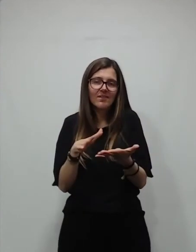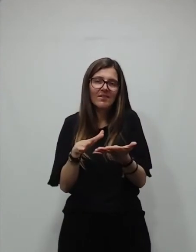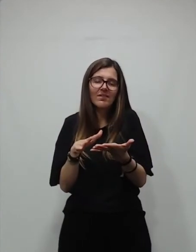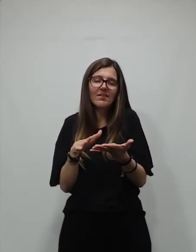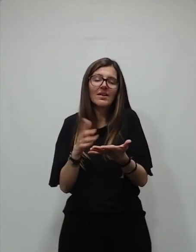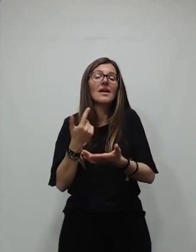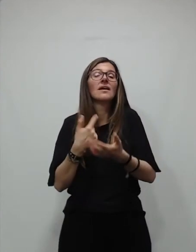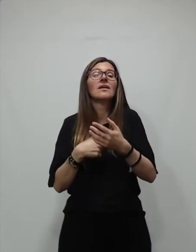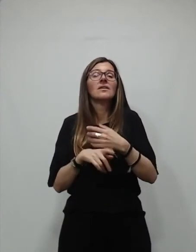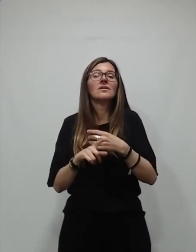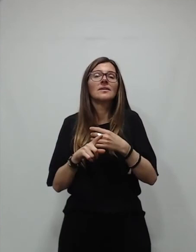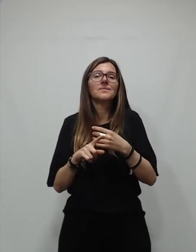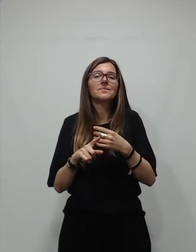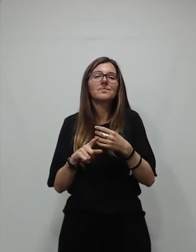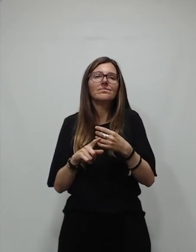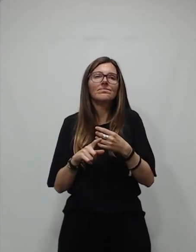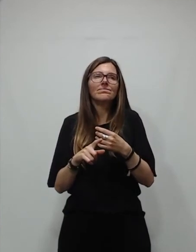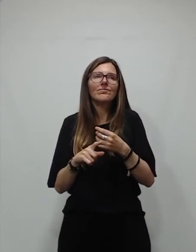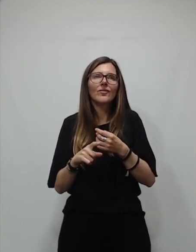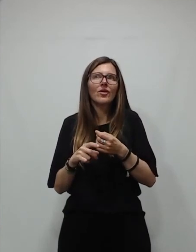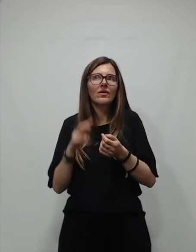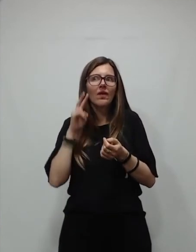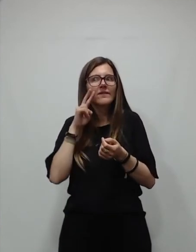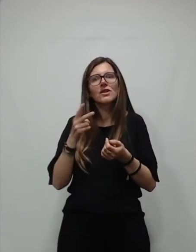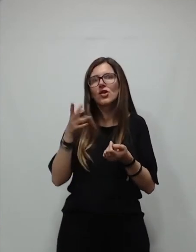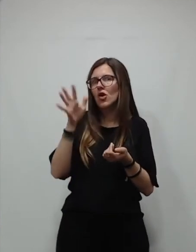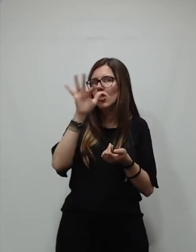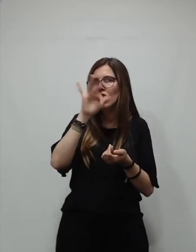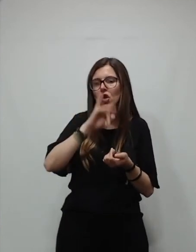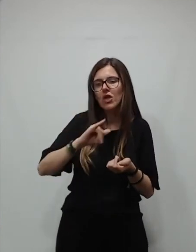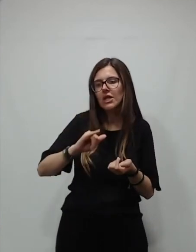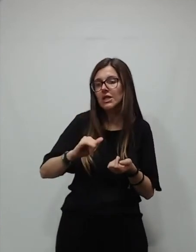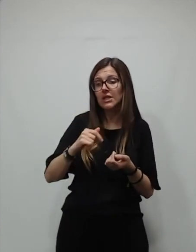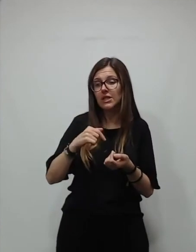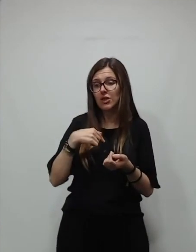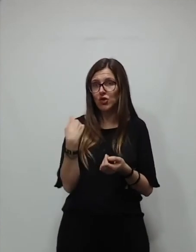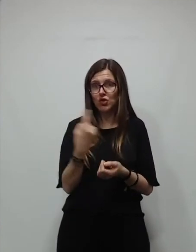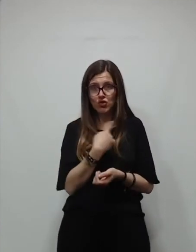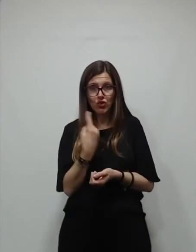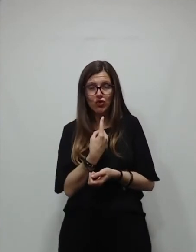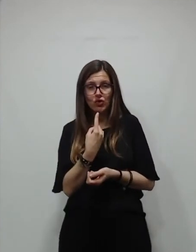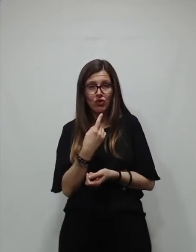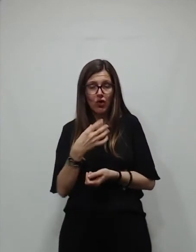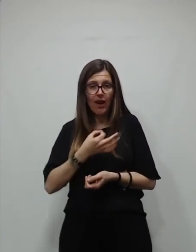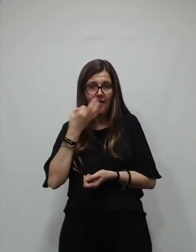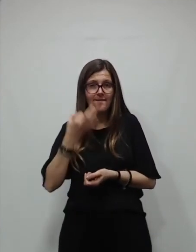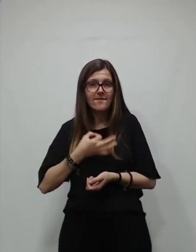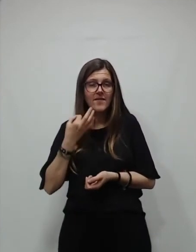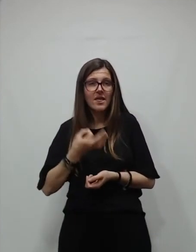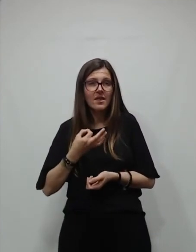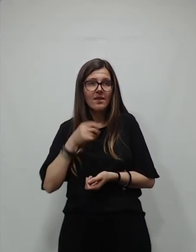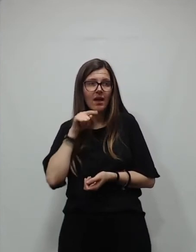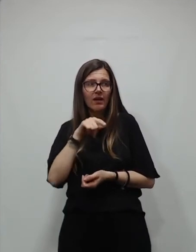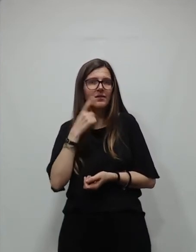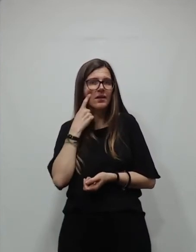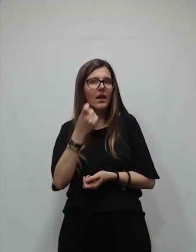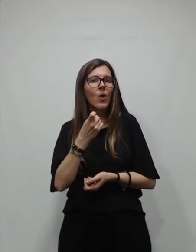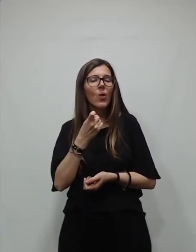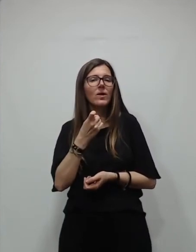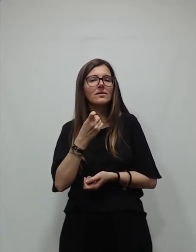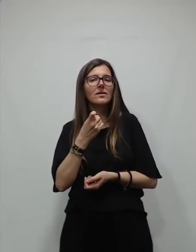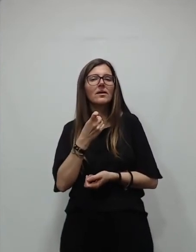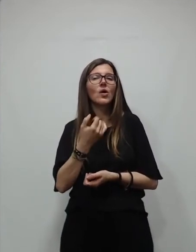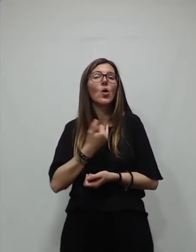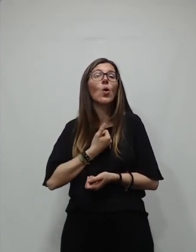de situaciones, cuando ve día a día la cotidianidad, como es el documental, realmente van a ver que